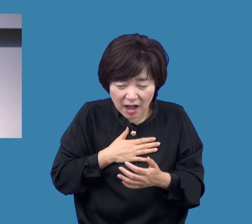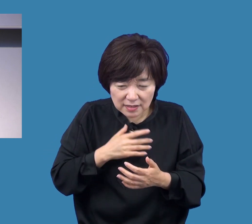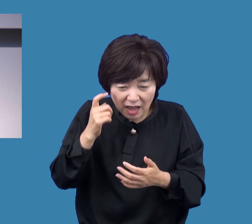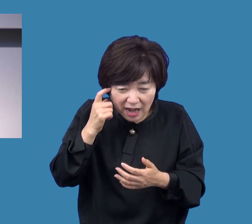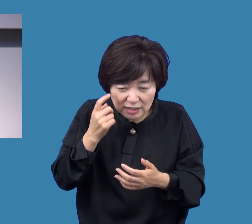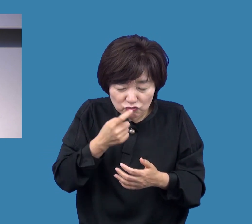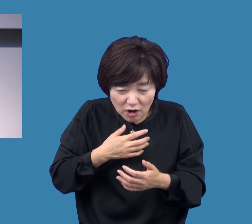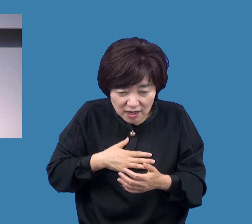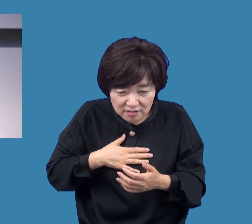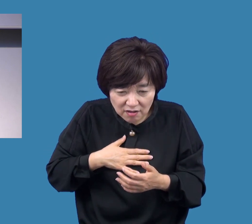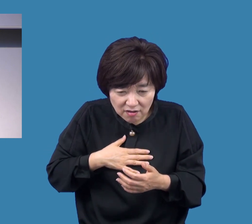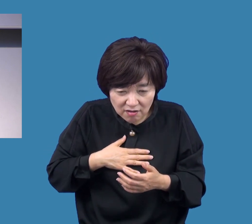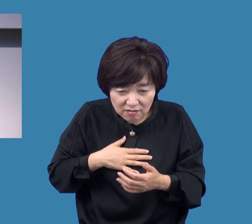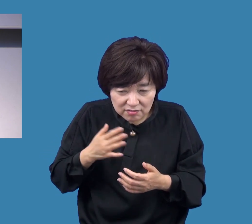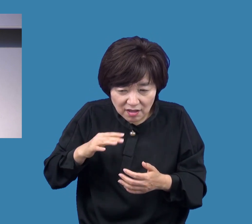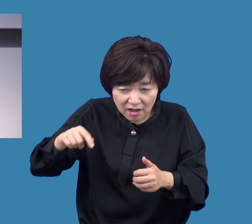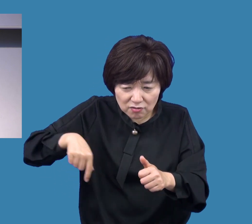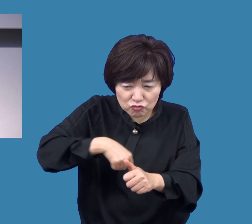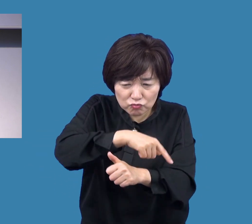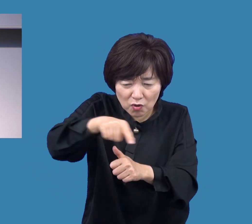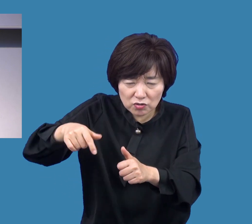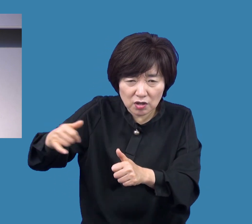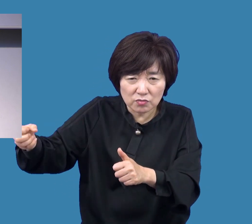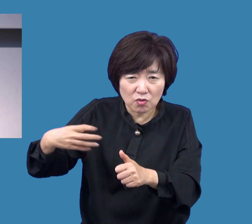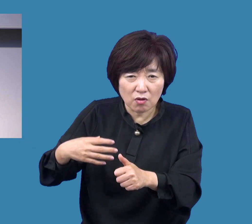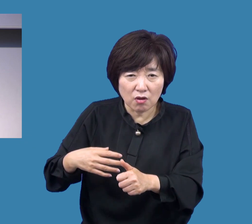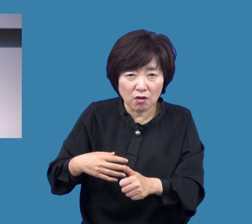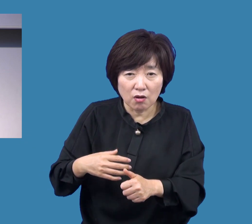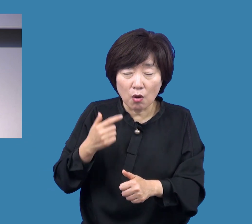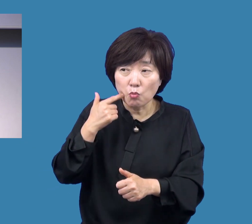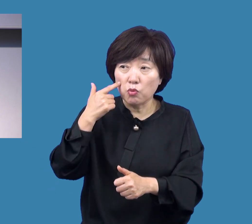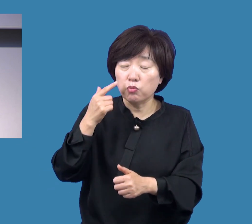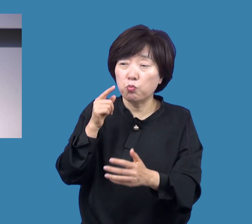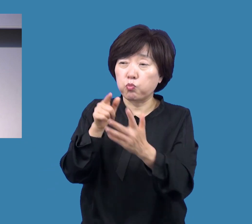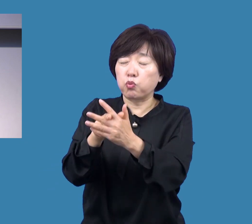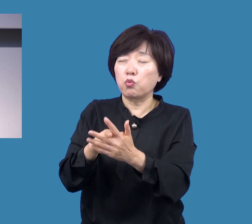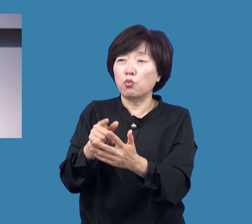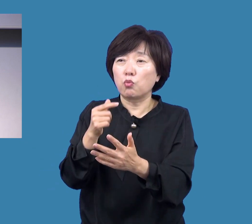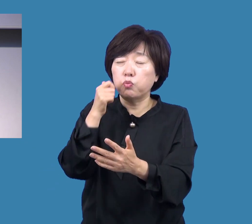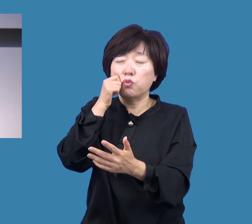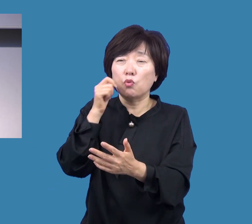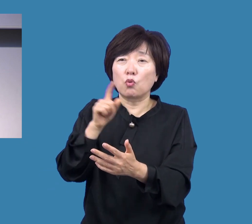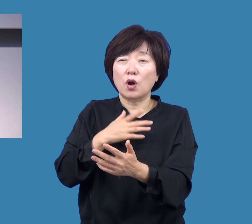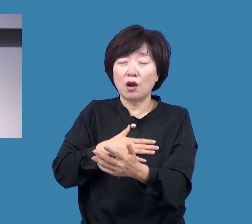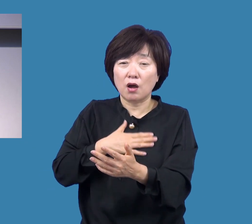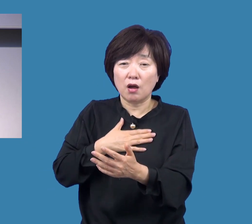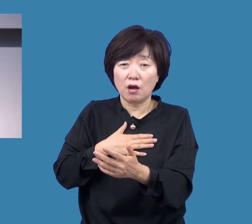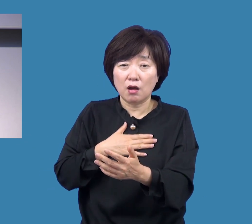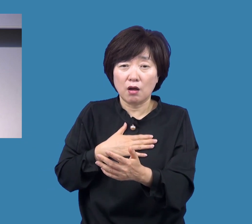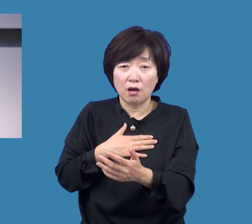주변에 있는 사람들이 그런 얘기를 하는 거예요. 목사님 그거 어떻게 아세요?